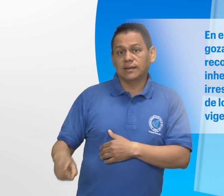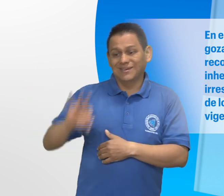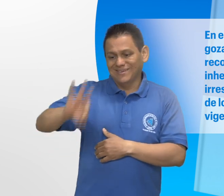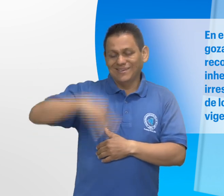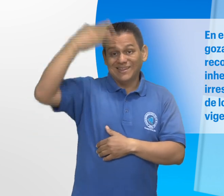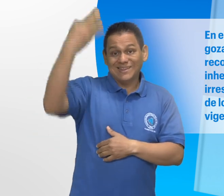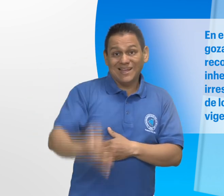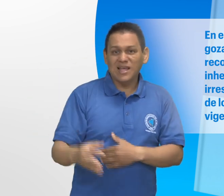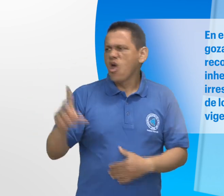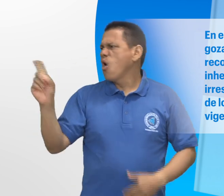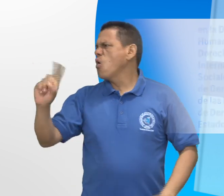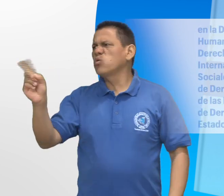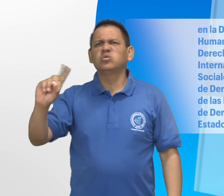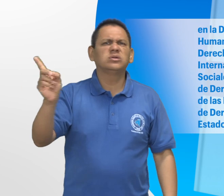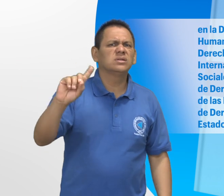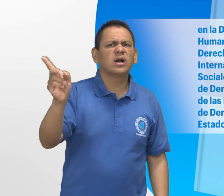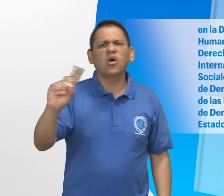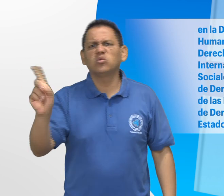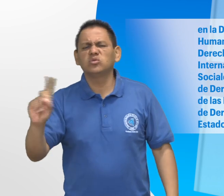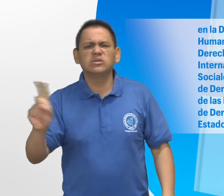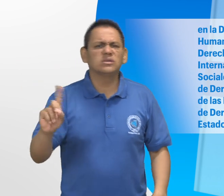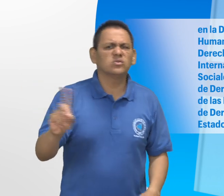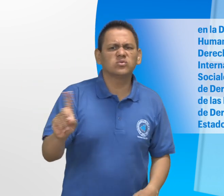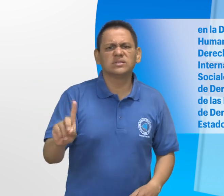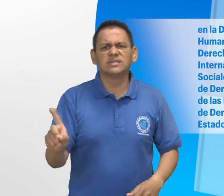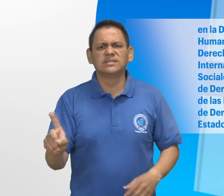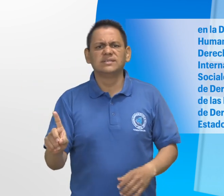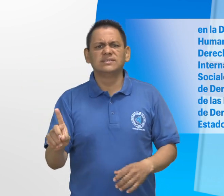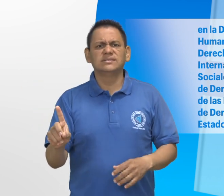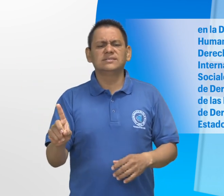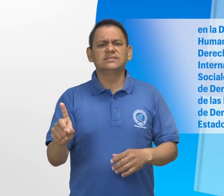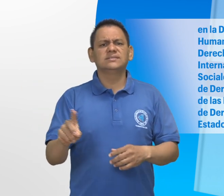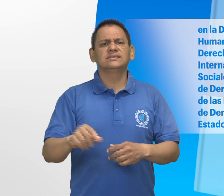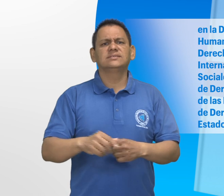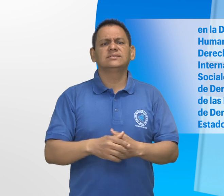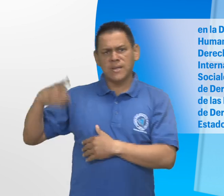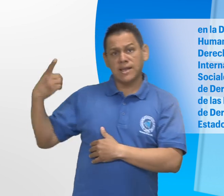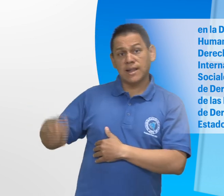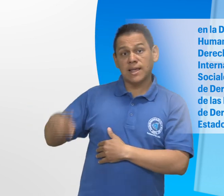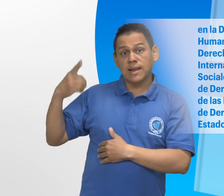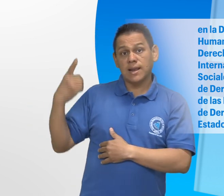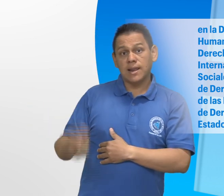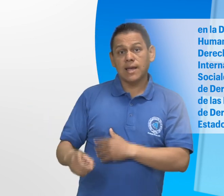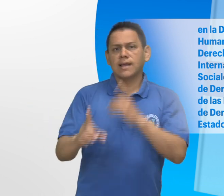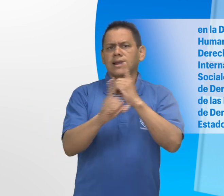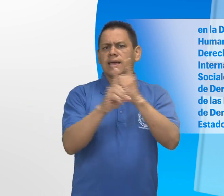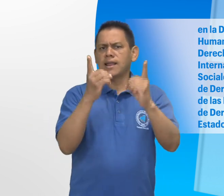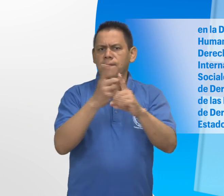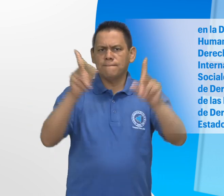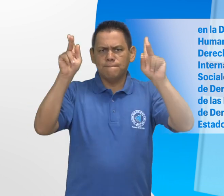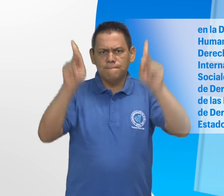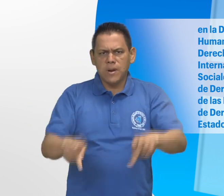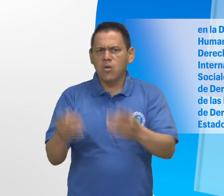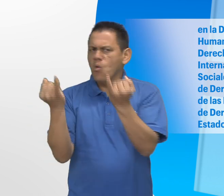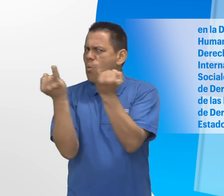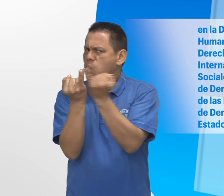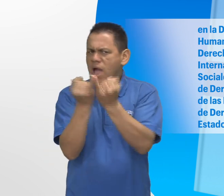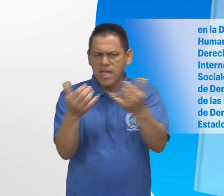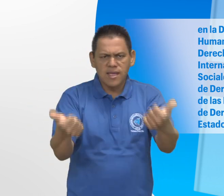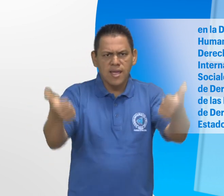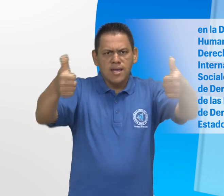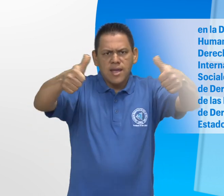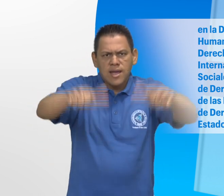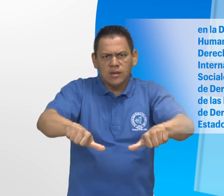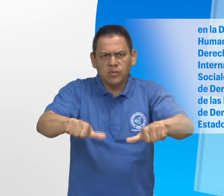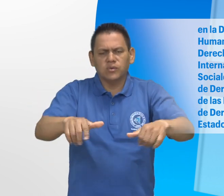consignados en la Declaración Universal de los Derechos Humanos, en la Declaración Americana de Derechos y